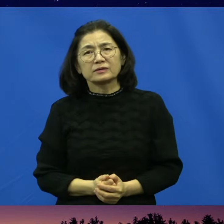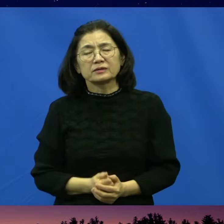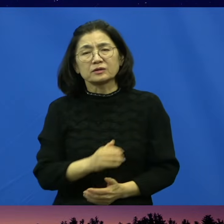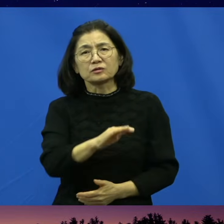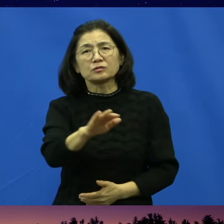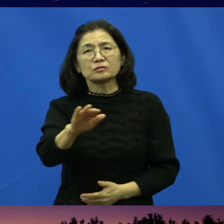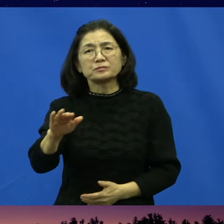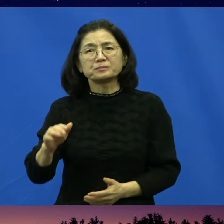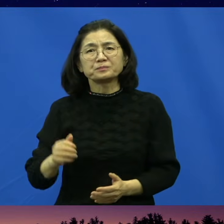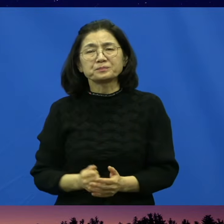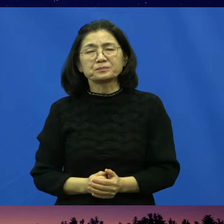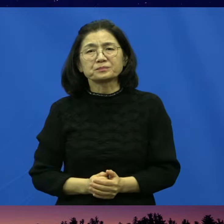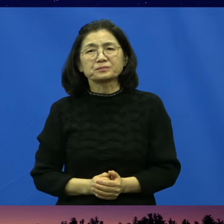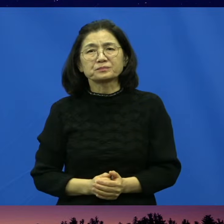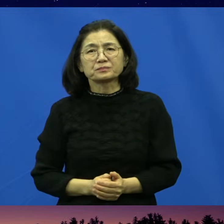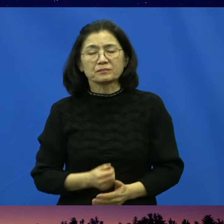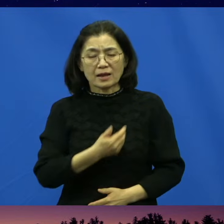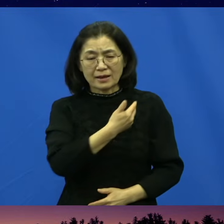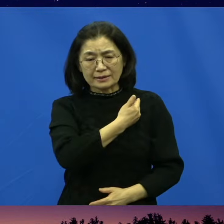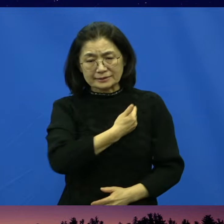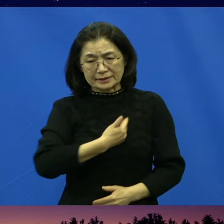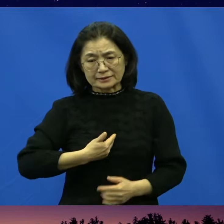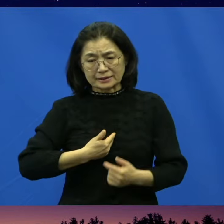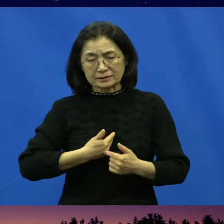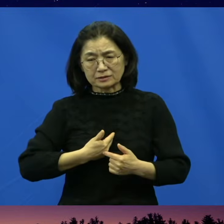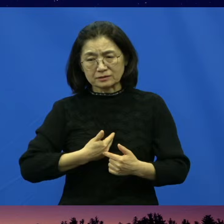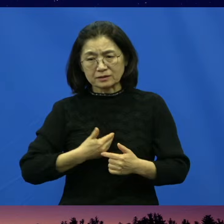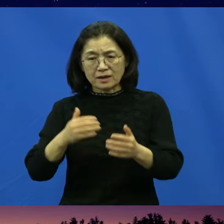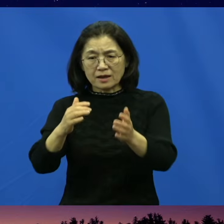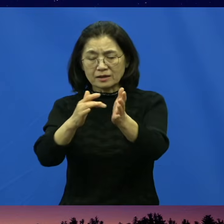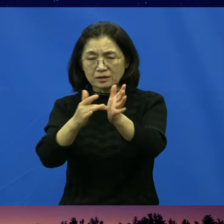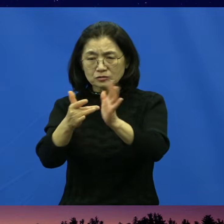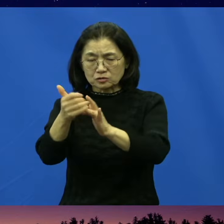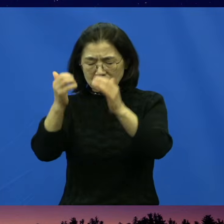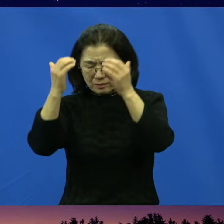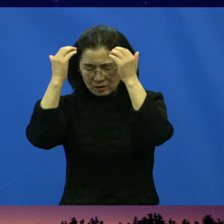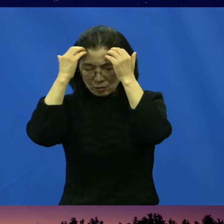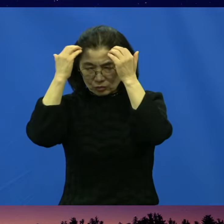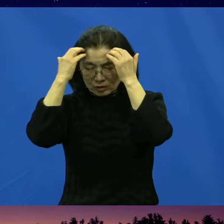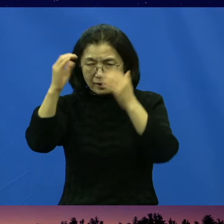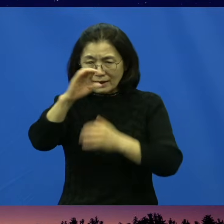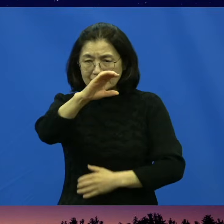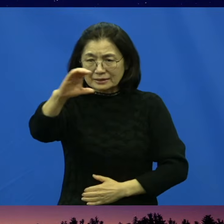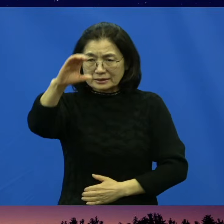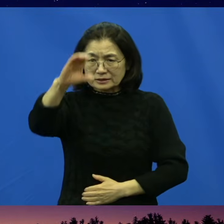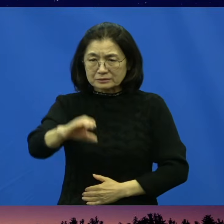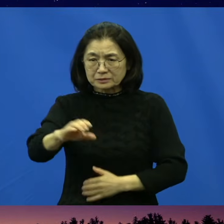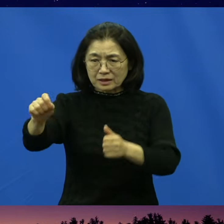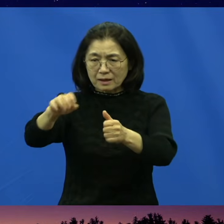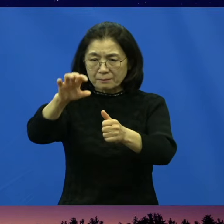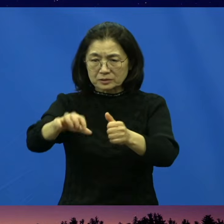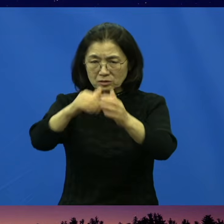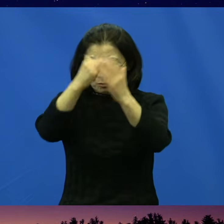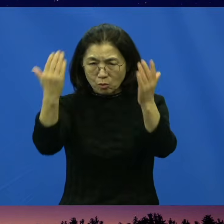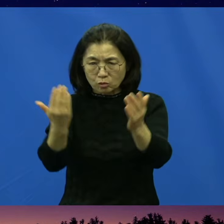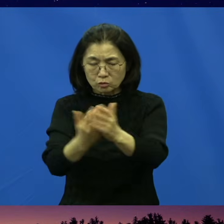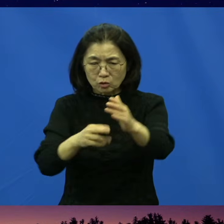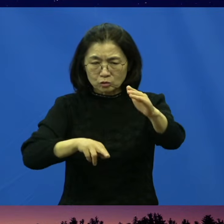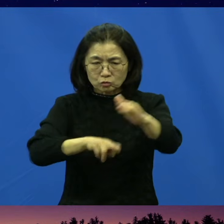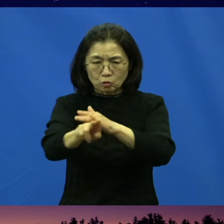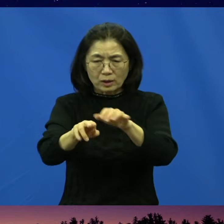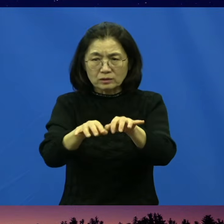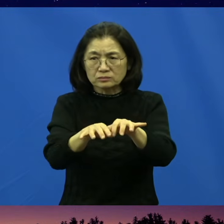여러분, 제자들은 예수님의 고난과 십자가 앞에서 뿔뿔이 다 흩어졌습니다. 왜냐하면